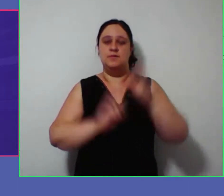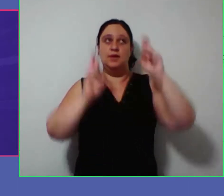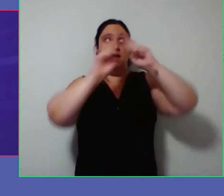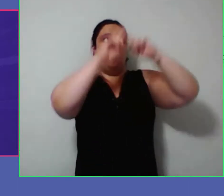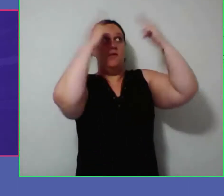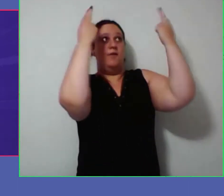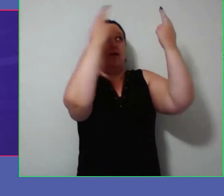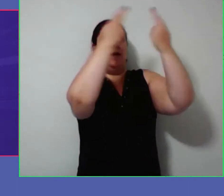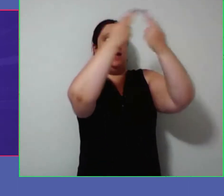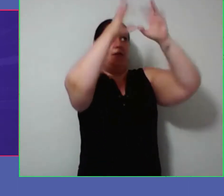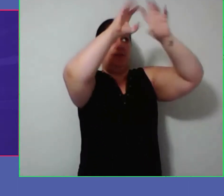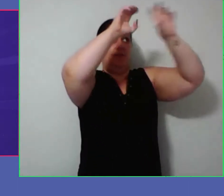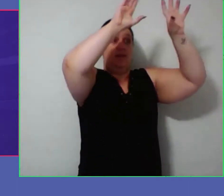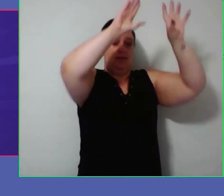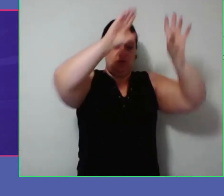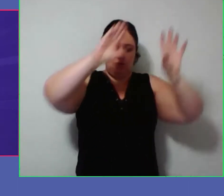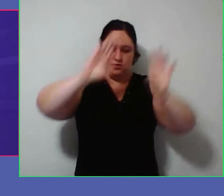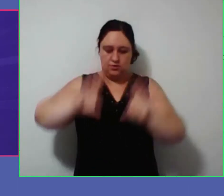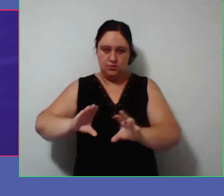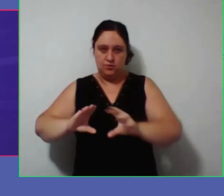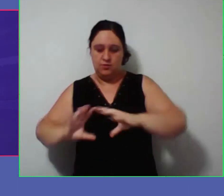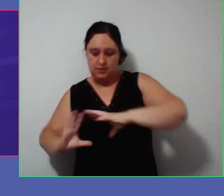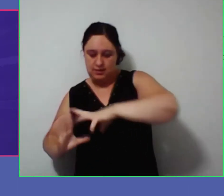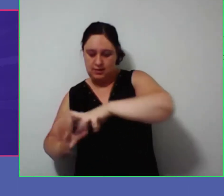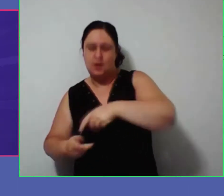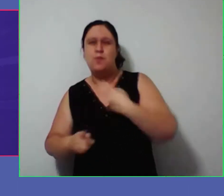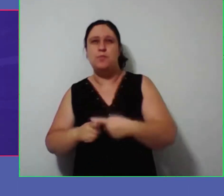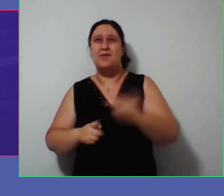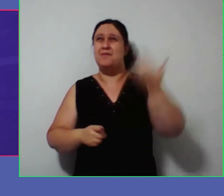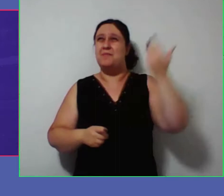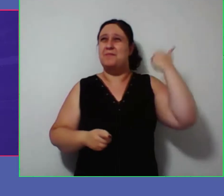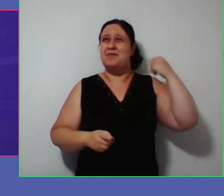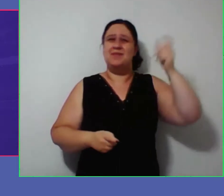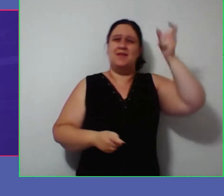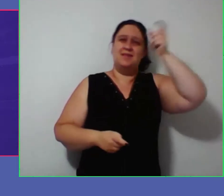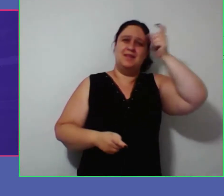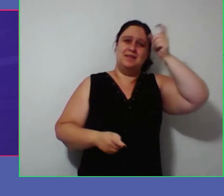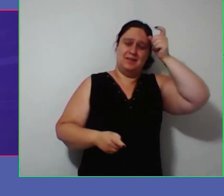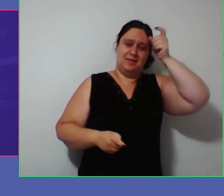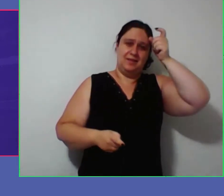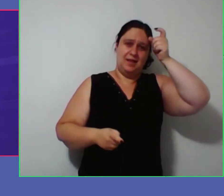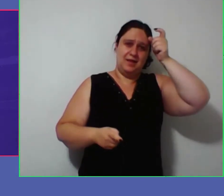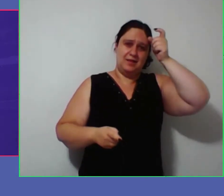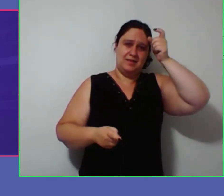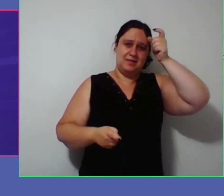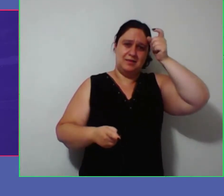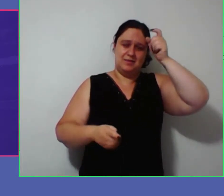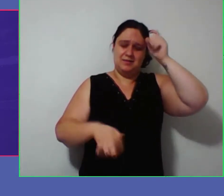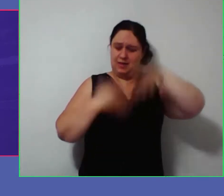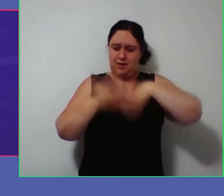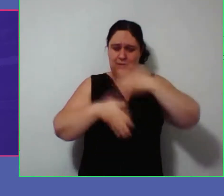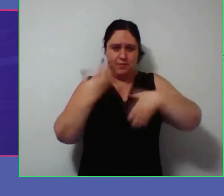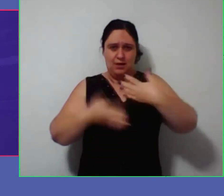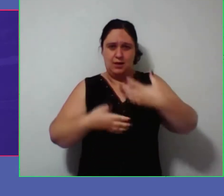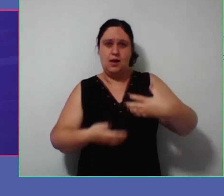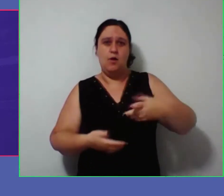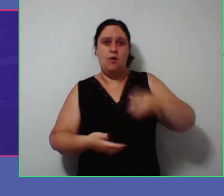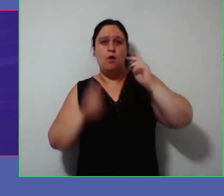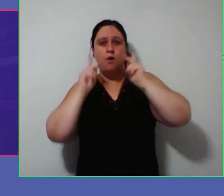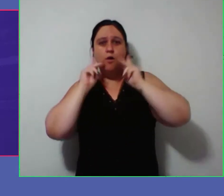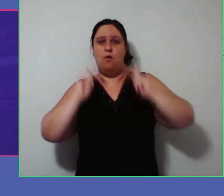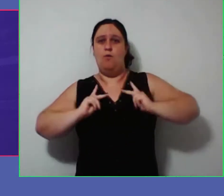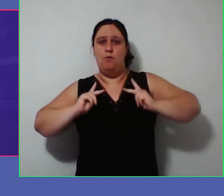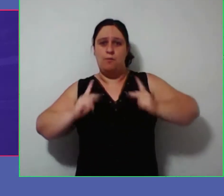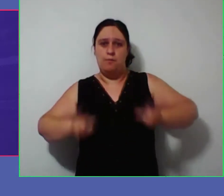porque desde a rebelião de Satanás e desde a queda do homem, a criação aqui na terra se desconectou de